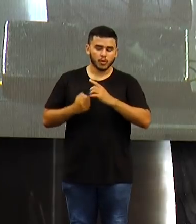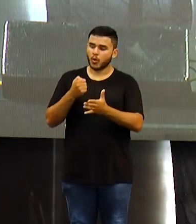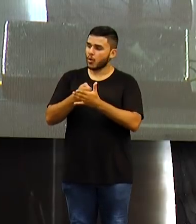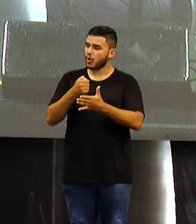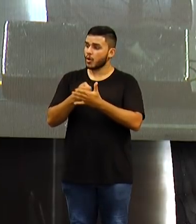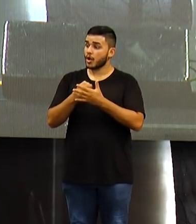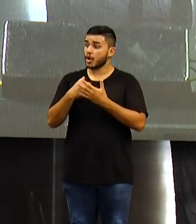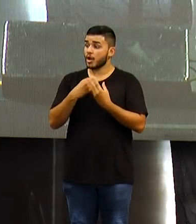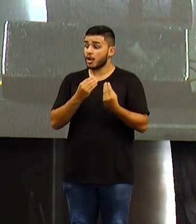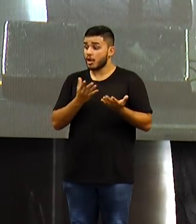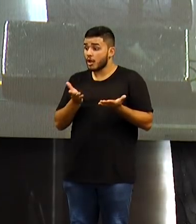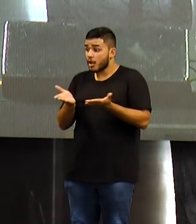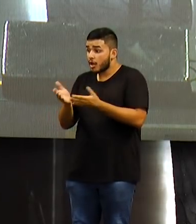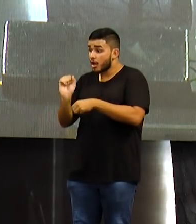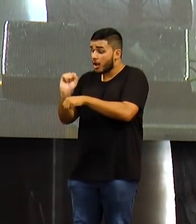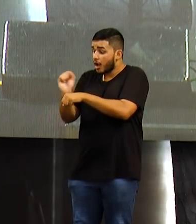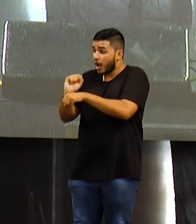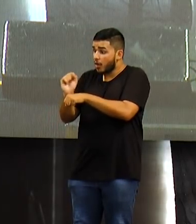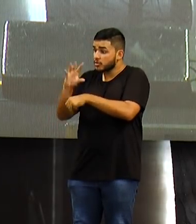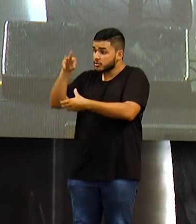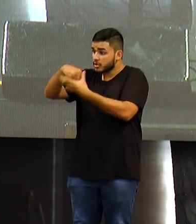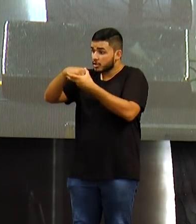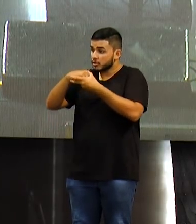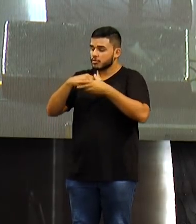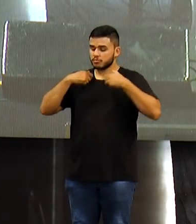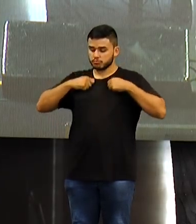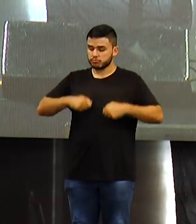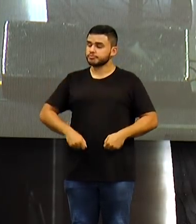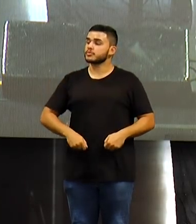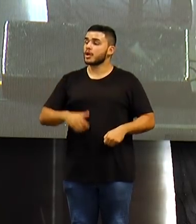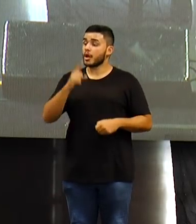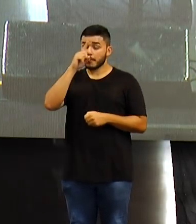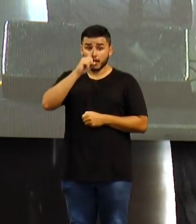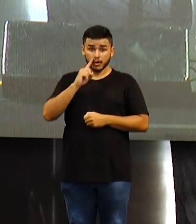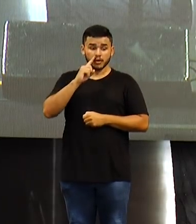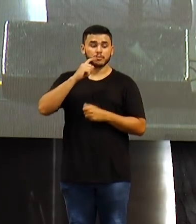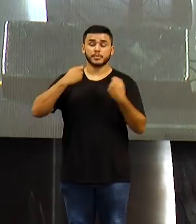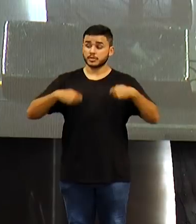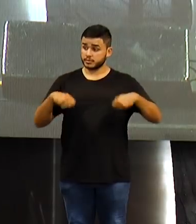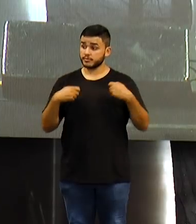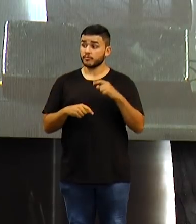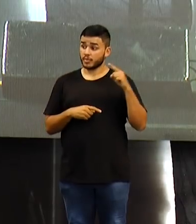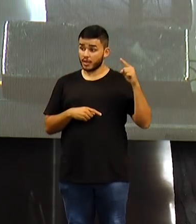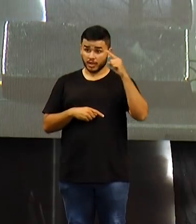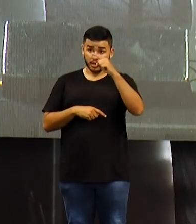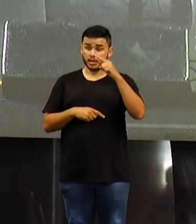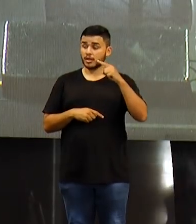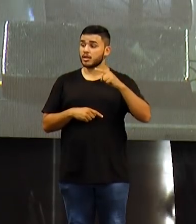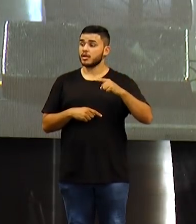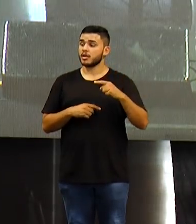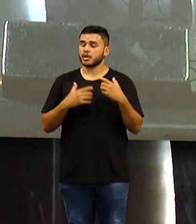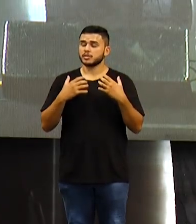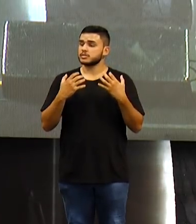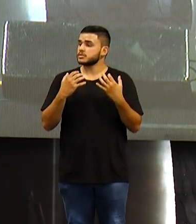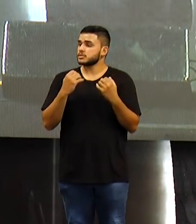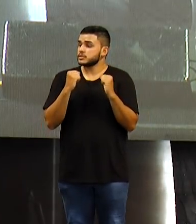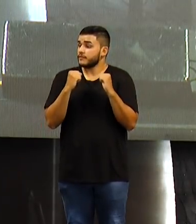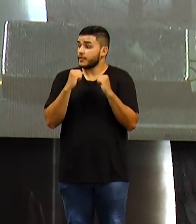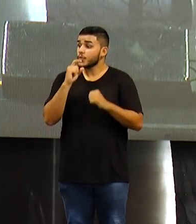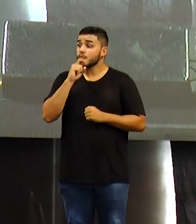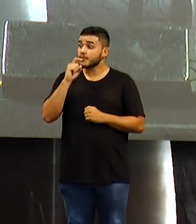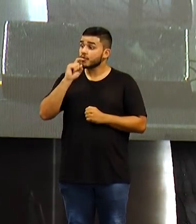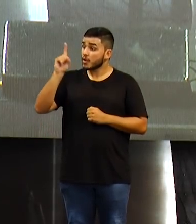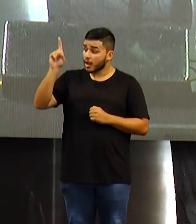com seus carros com um colete amarelo dentro. Por quê? Porque como na França o clima é frio,